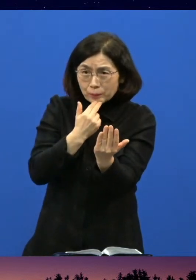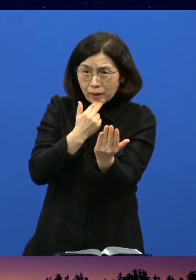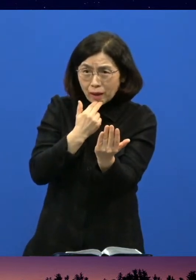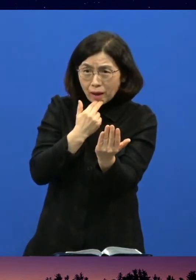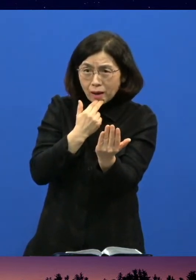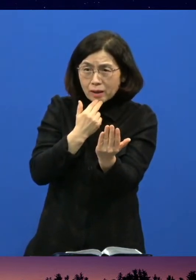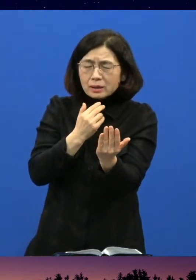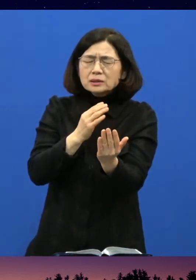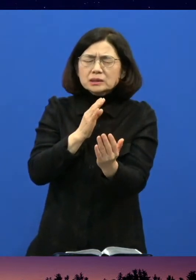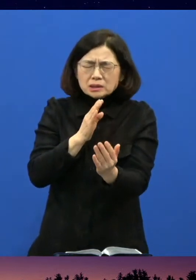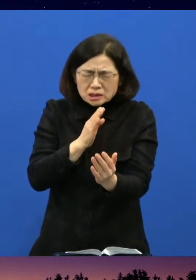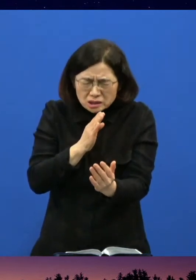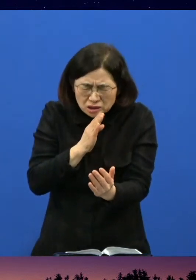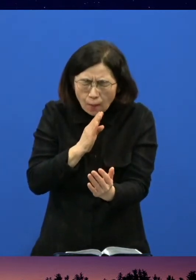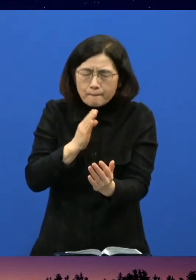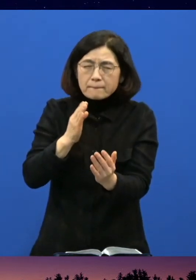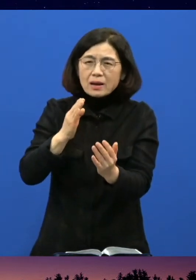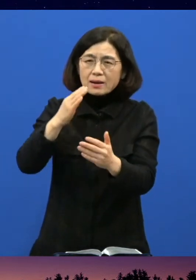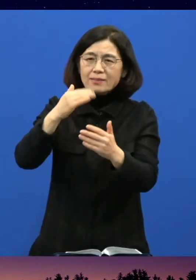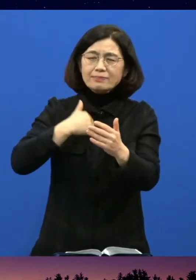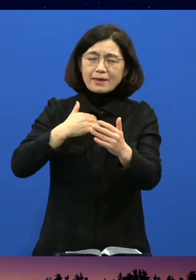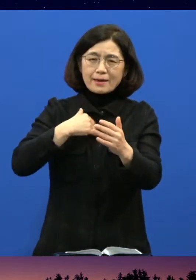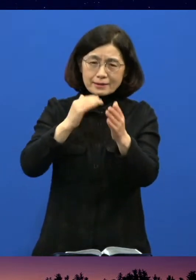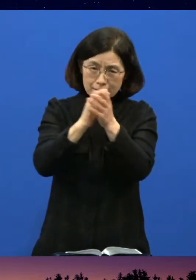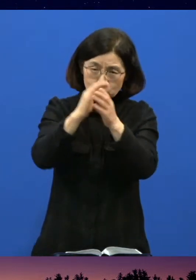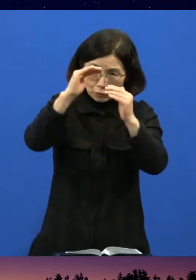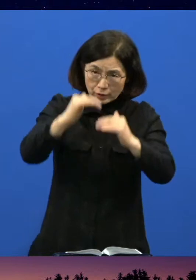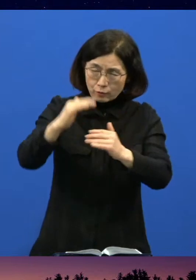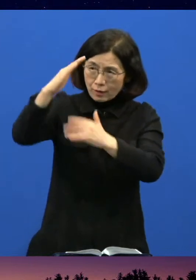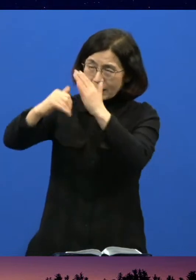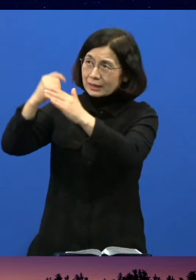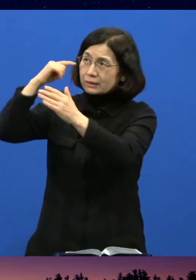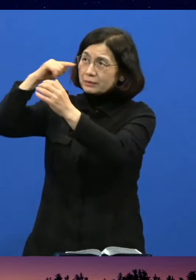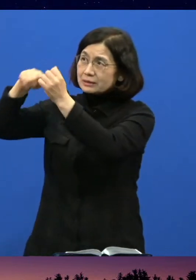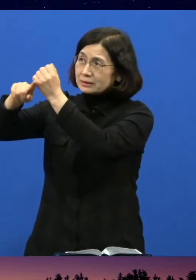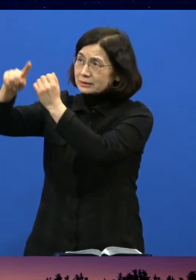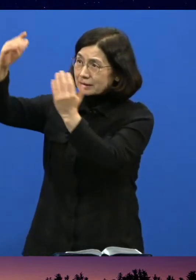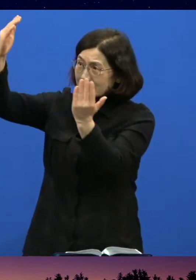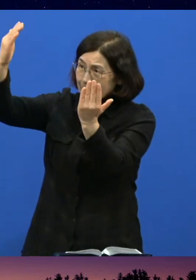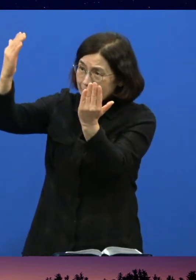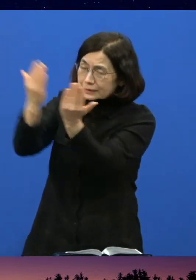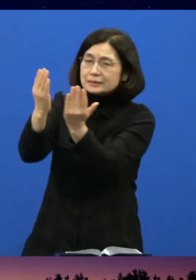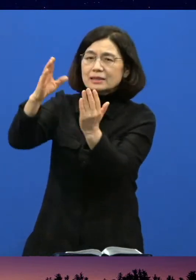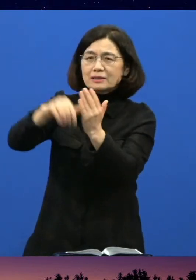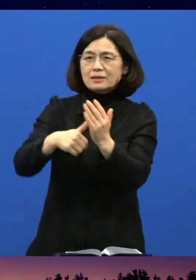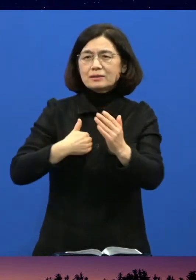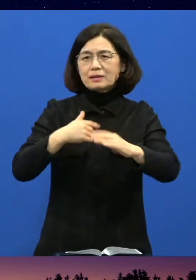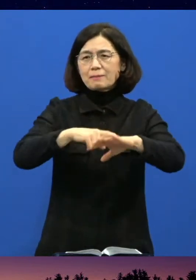것이고요, 담대해지는 것이고요, 그 다음에는 다른 차원으로 넘어가는 거예요.